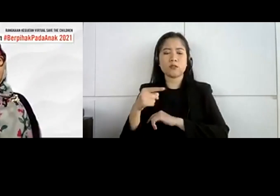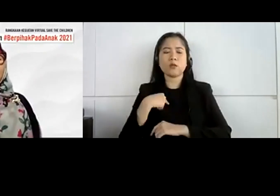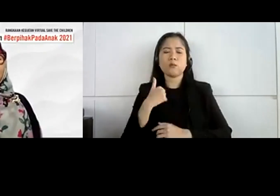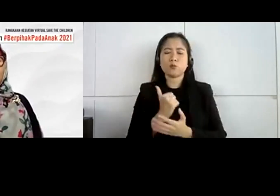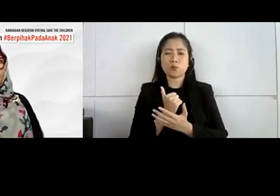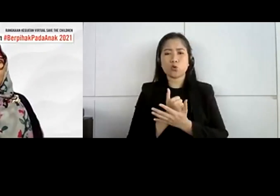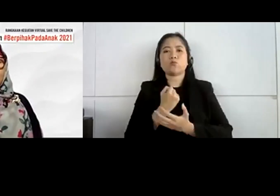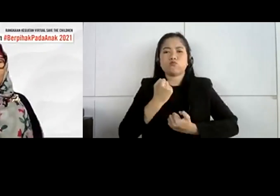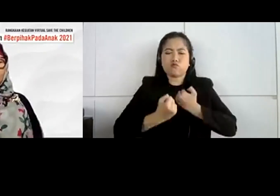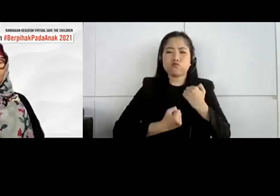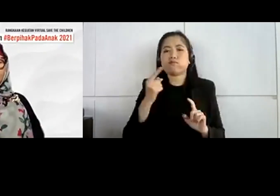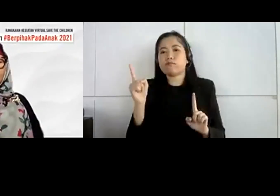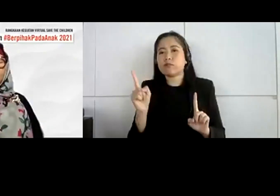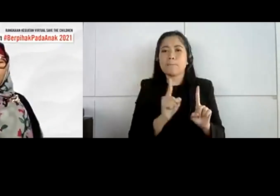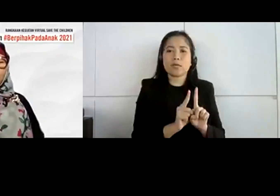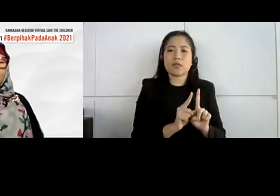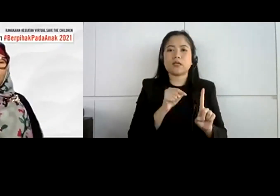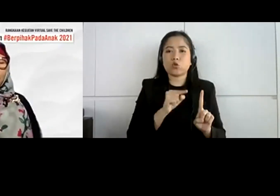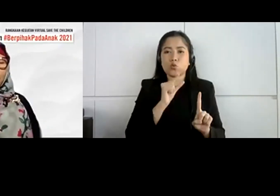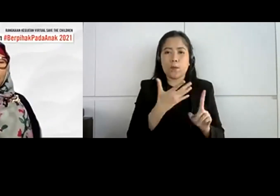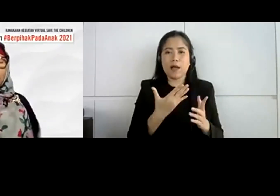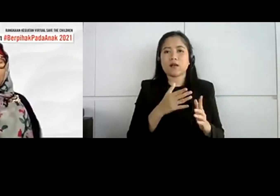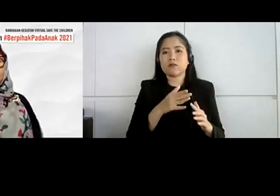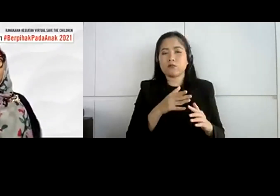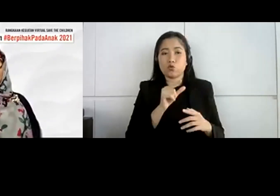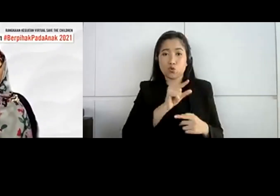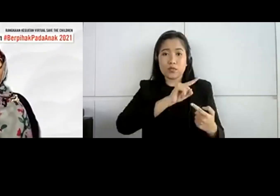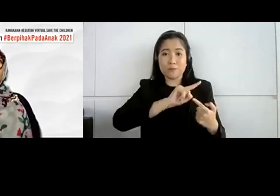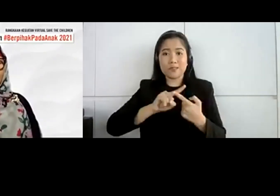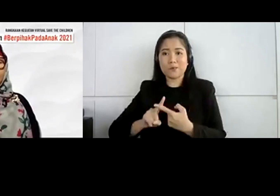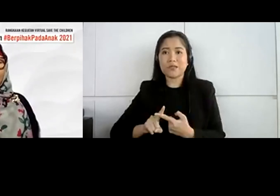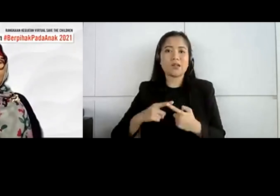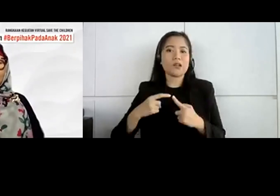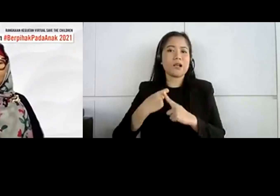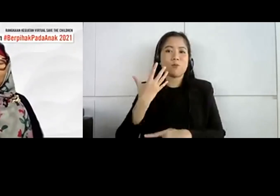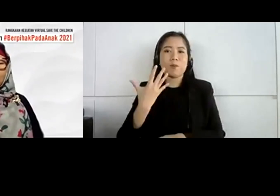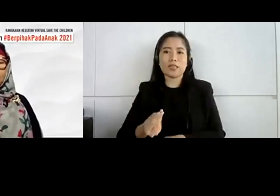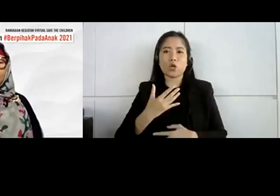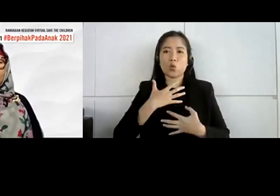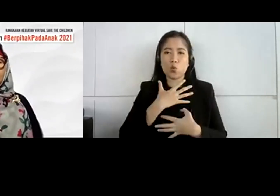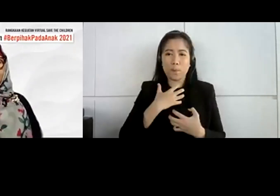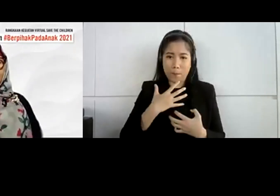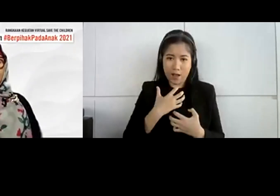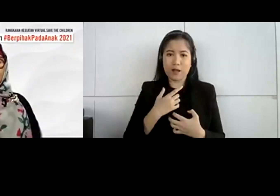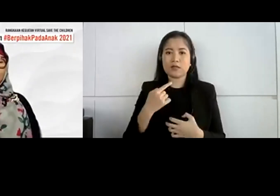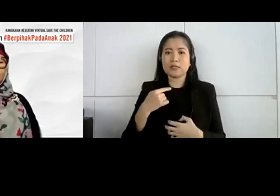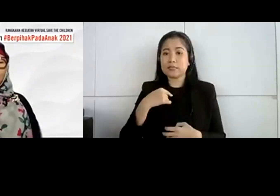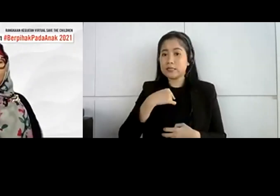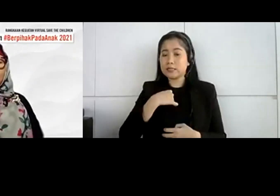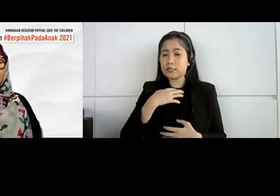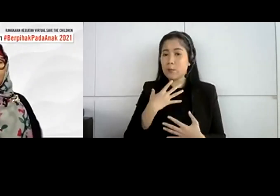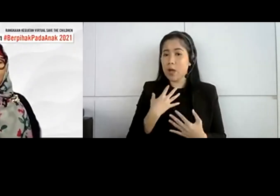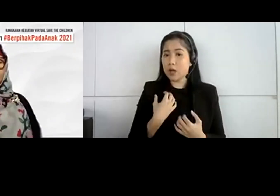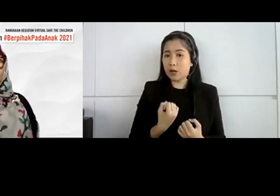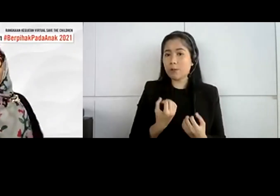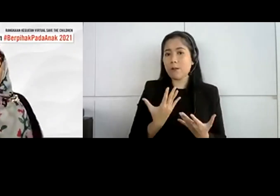memberikan pendampingan khususnya kepada kawan-kawan di Kabupaten Kupang. Saya berharap ke depan program